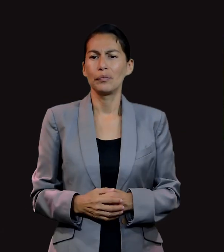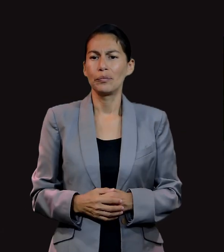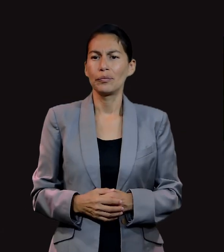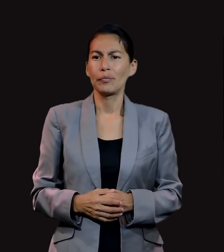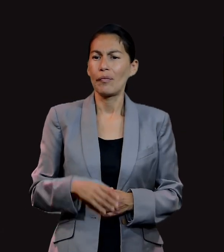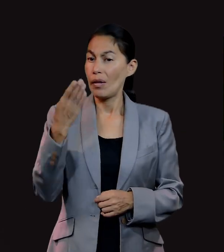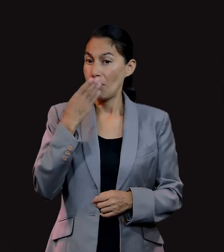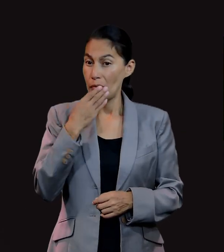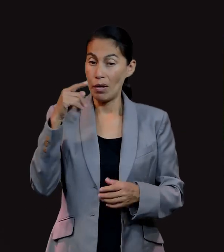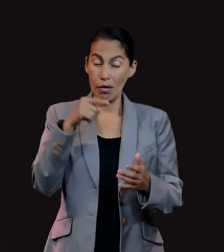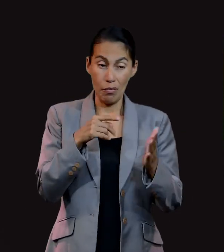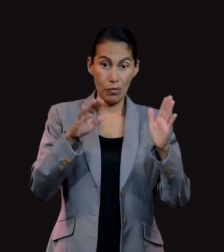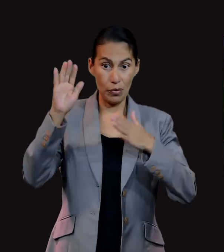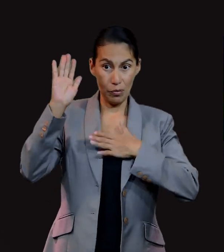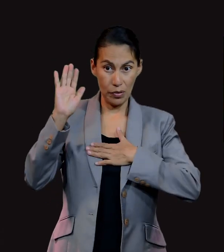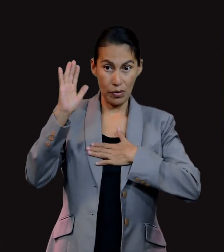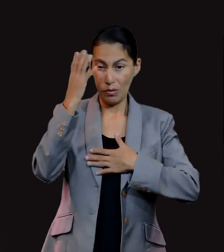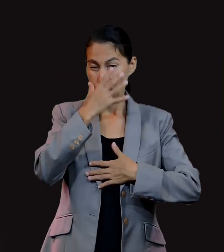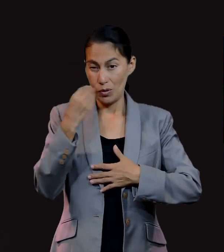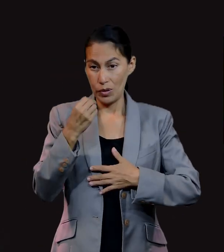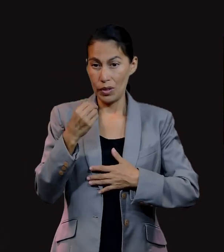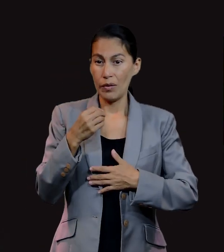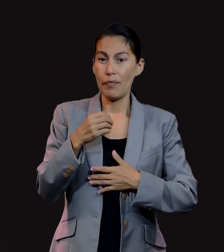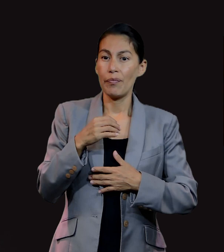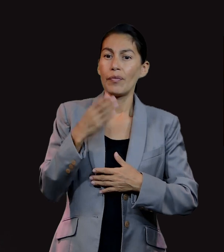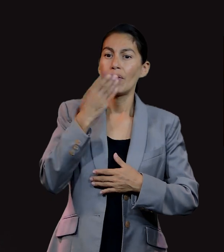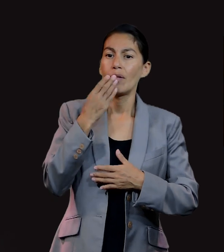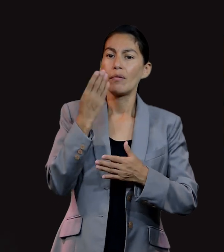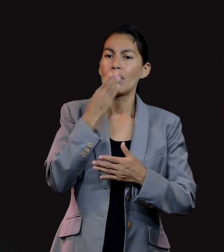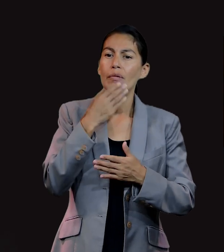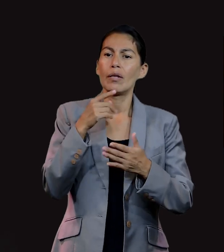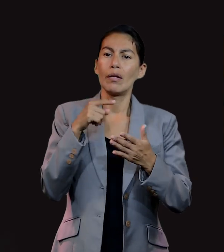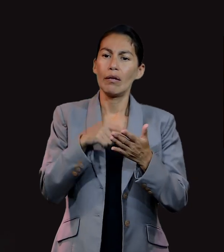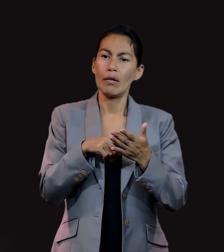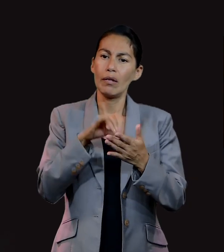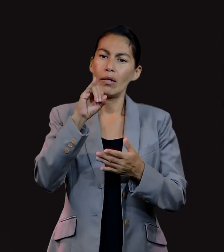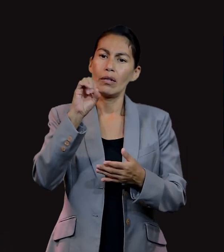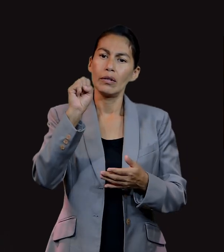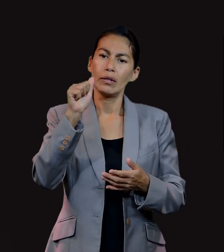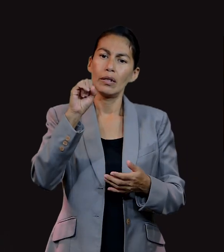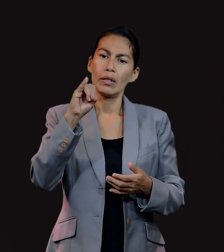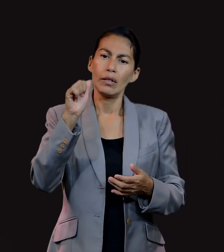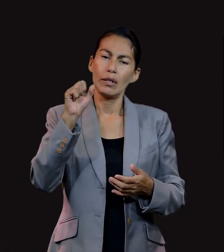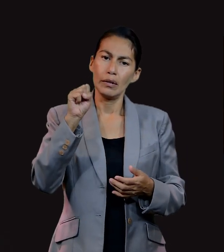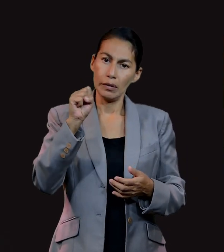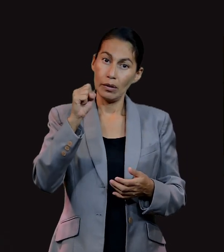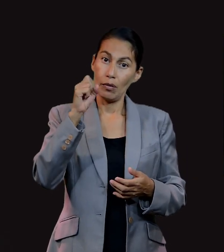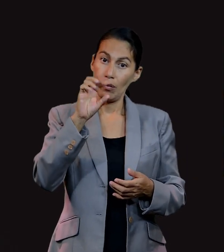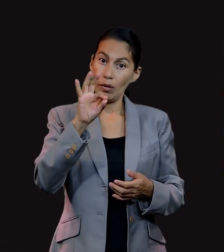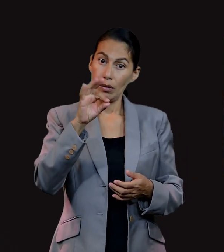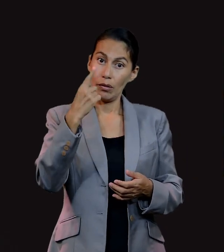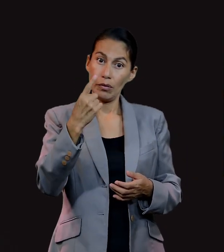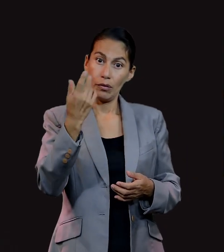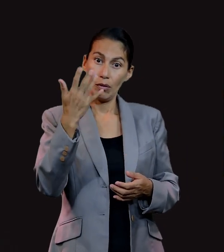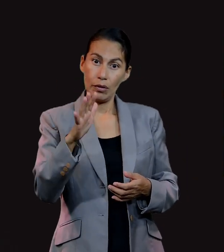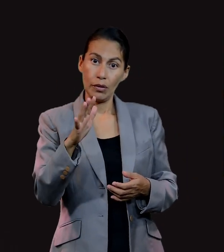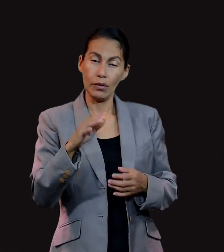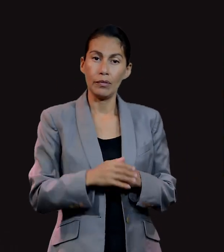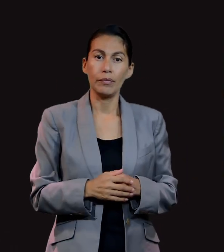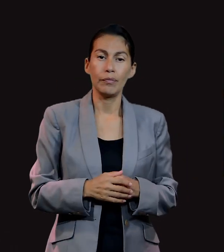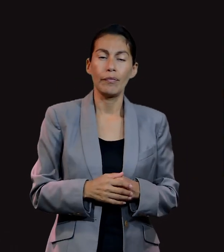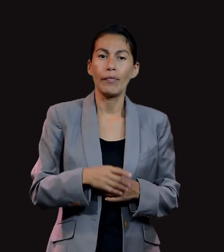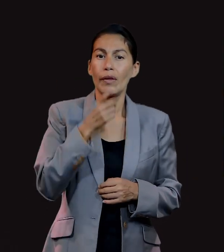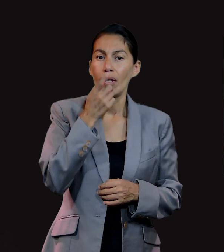En esta promesa Maravillosa En el libro de Isaías Capítulo 41 Versículo 10 Dice